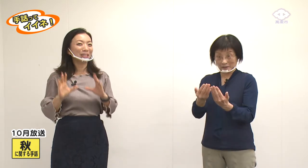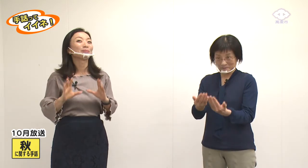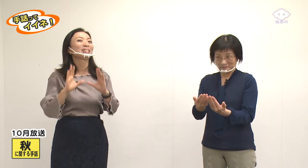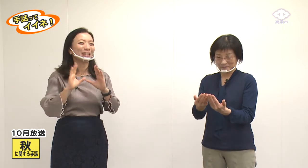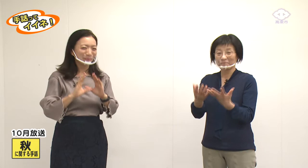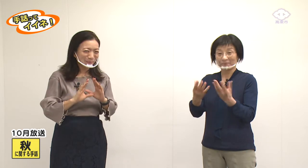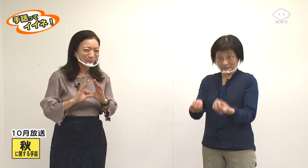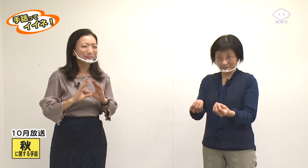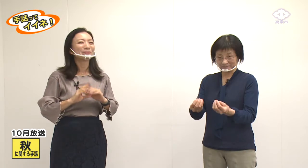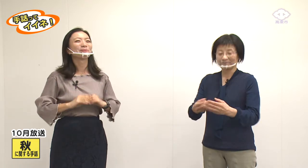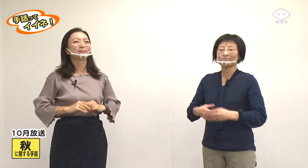しました。